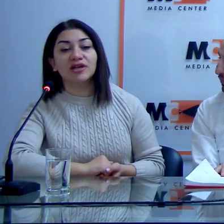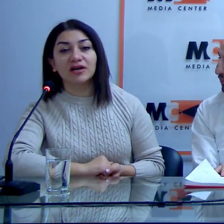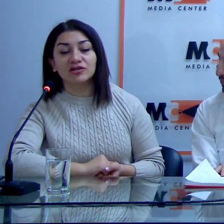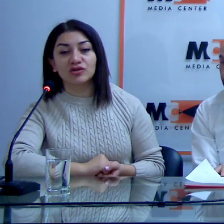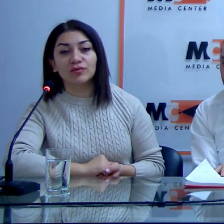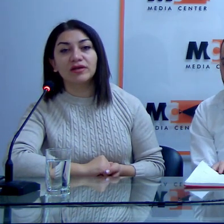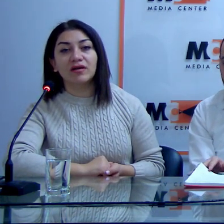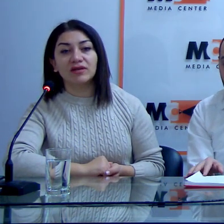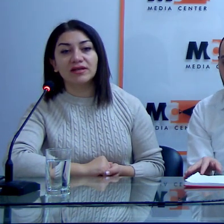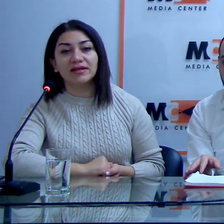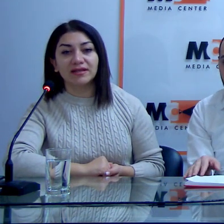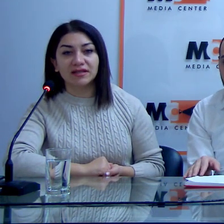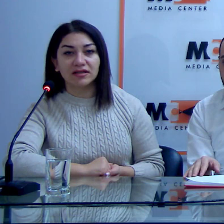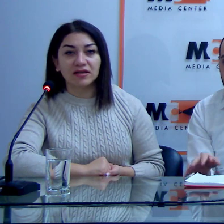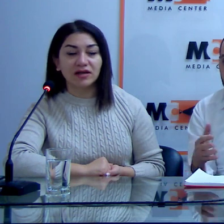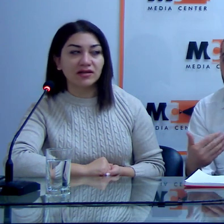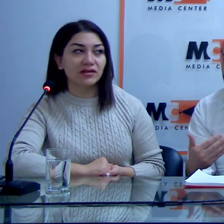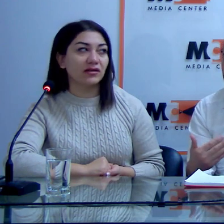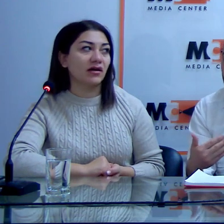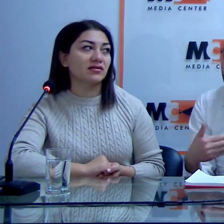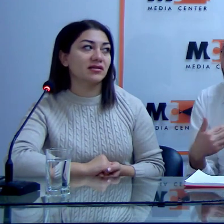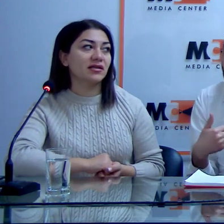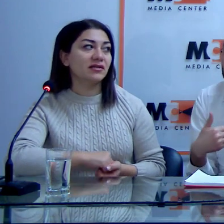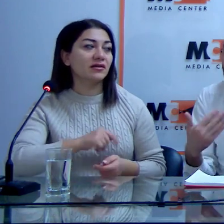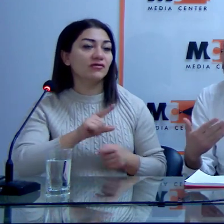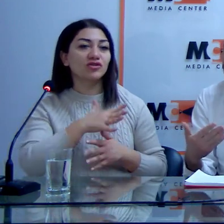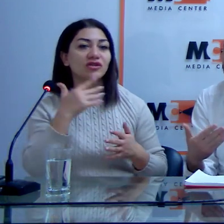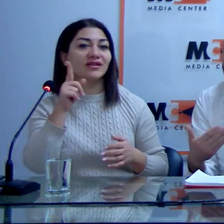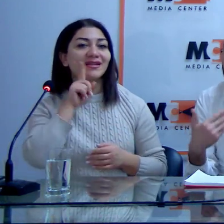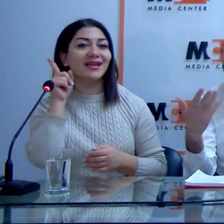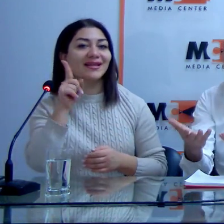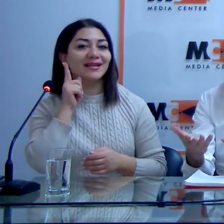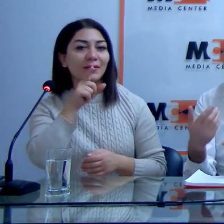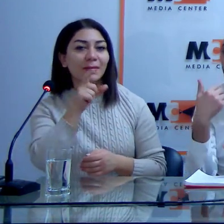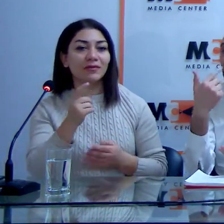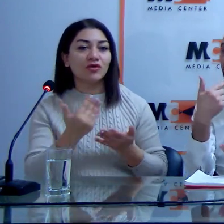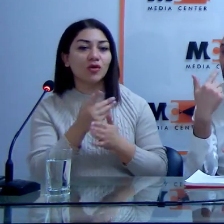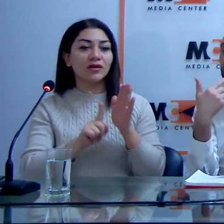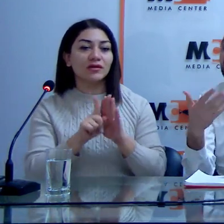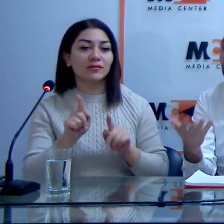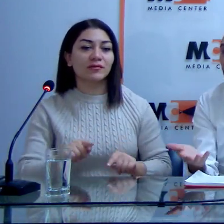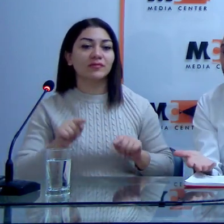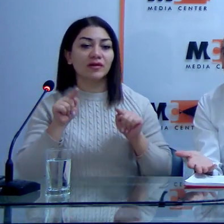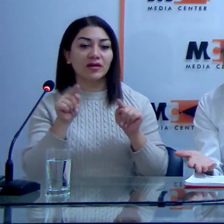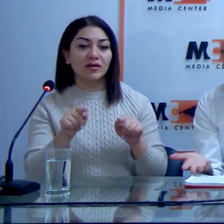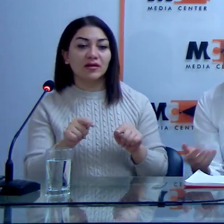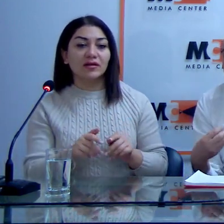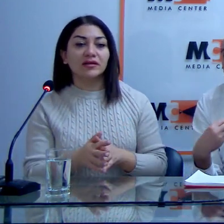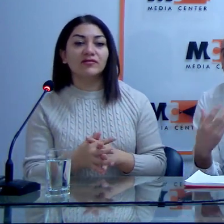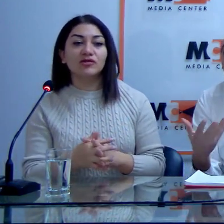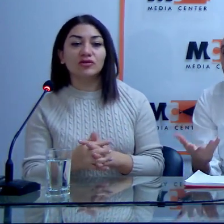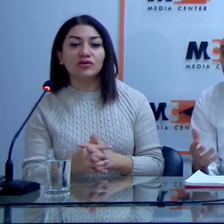Նրանց մեջ գերակշռում են ավելի երիտասարդ տարիքի անձինք։ Դուրեն չքնչում տիբել խոքի թերապիա։